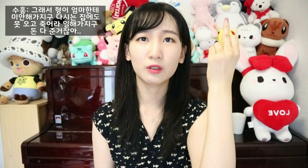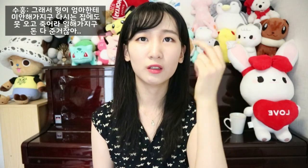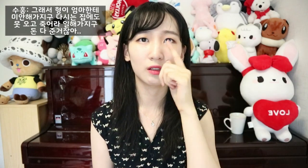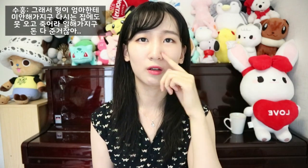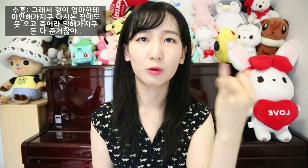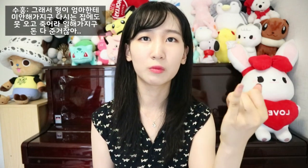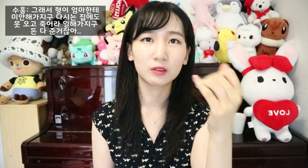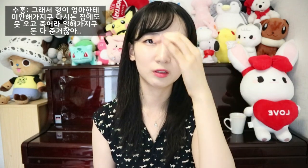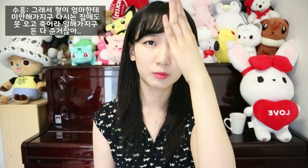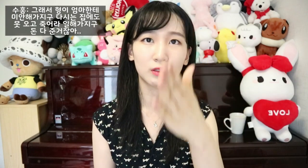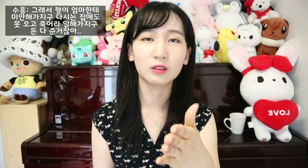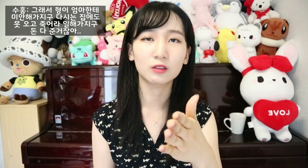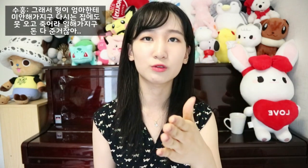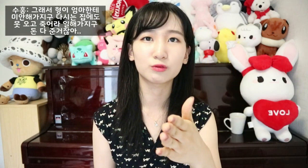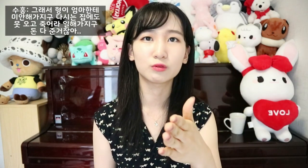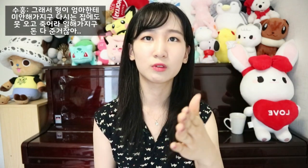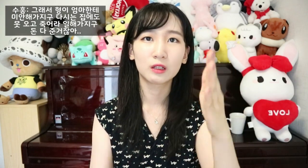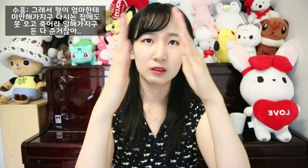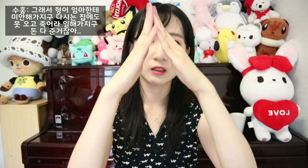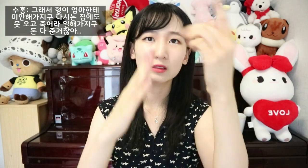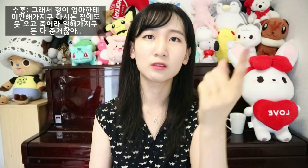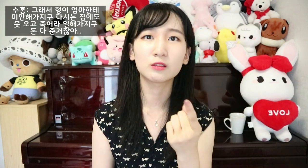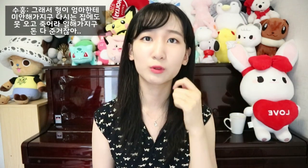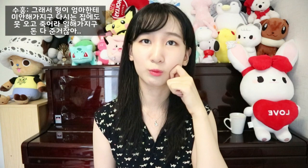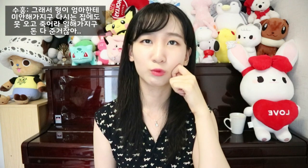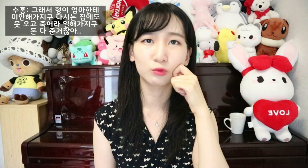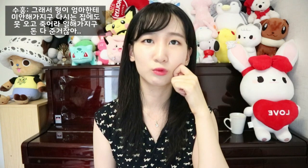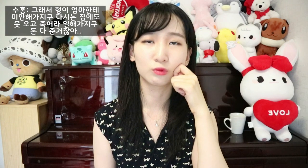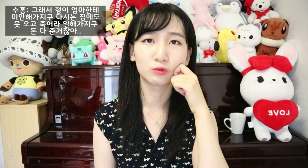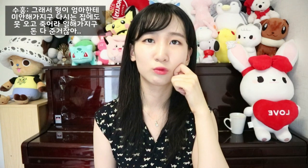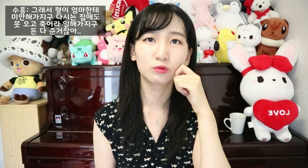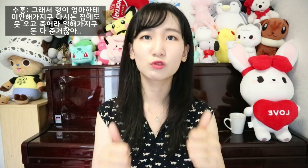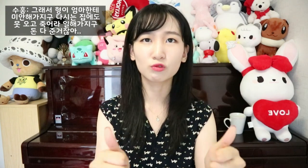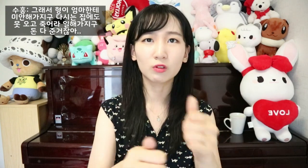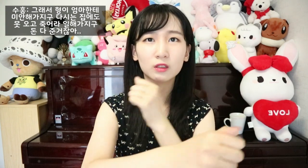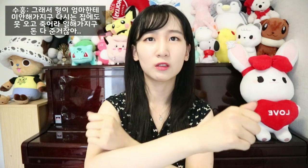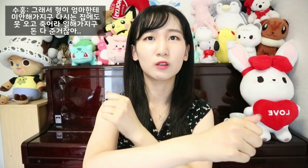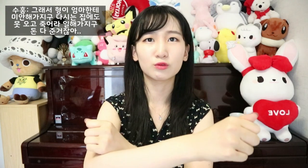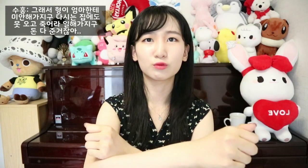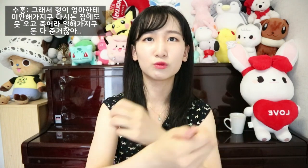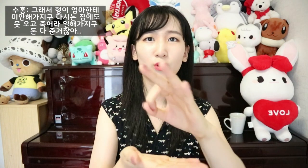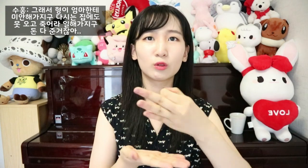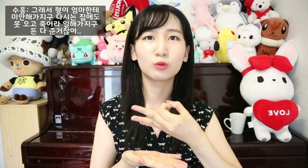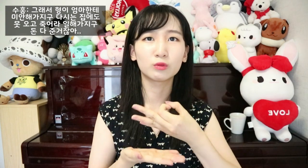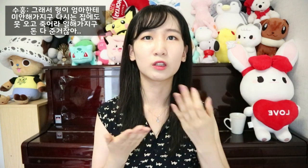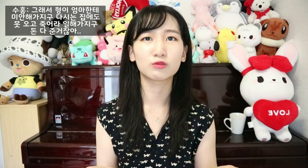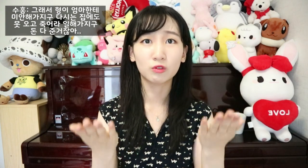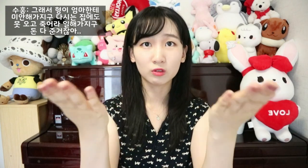형이 엄마한테 미안해가지고 다시는 집에도 못 오고 죽어라 이래가지고 돈 다 준